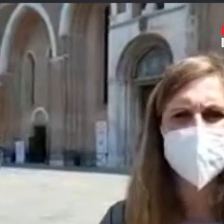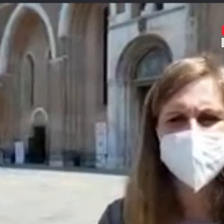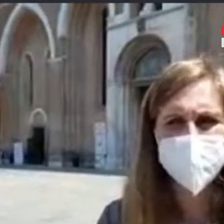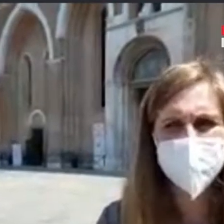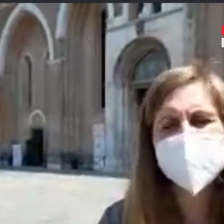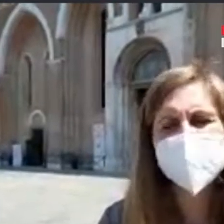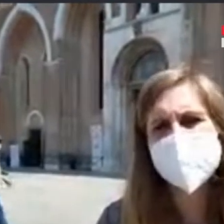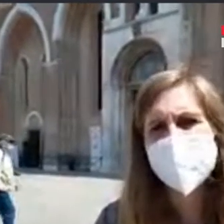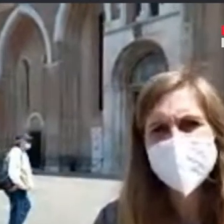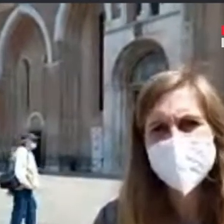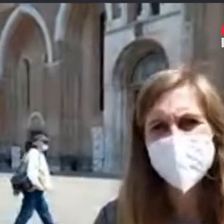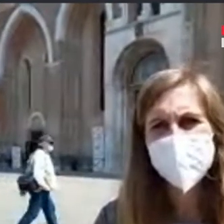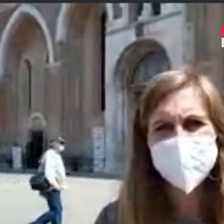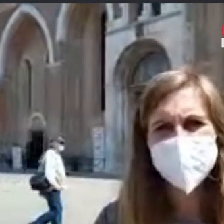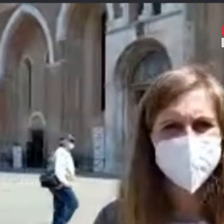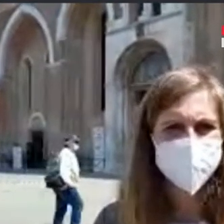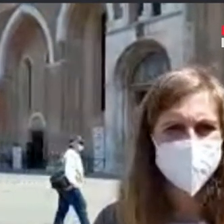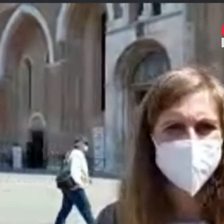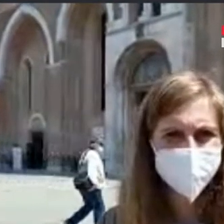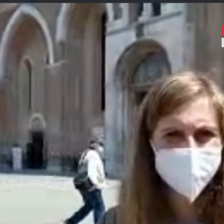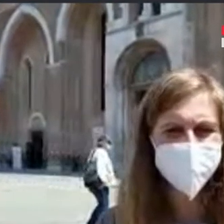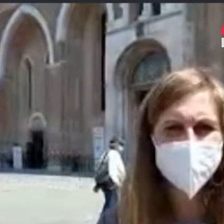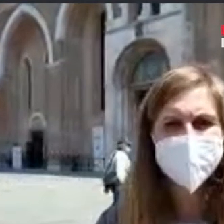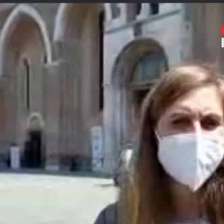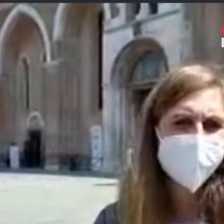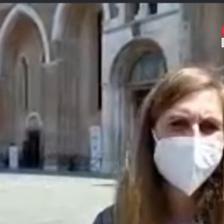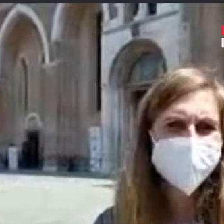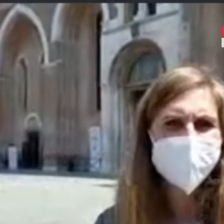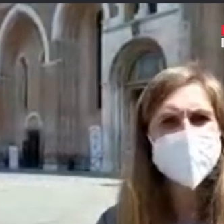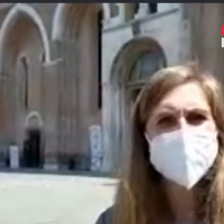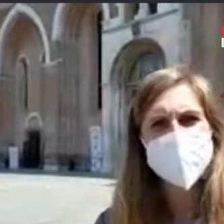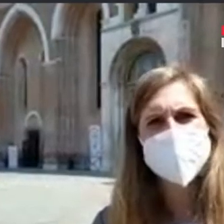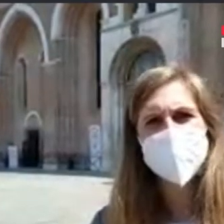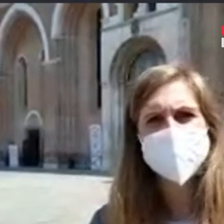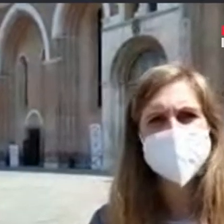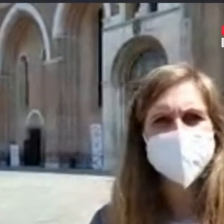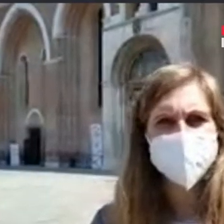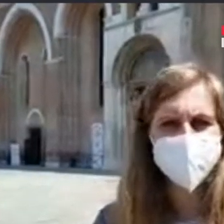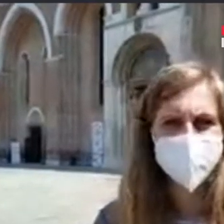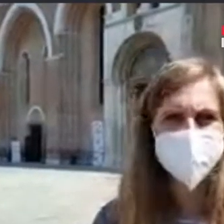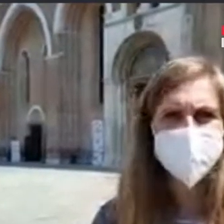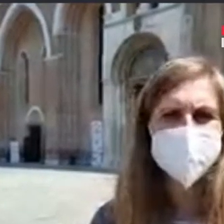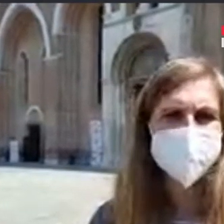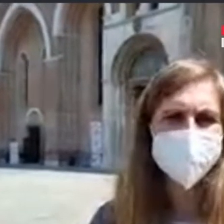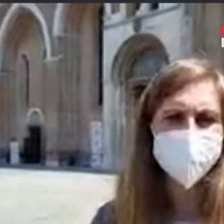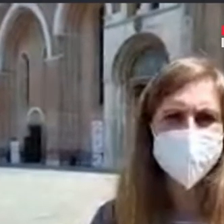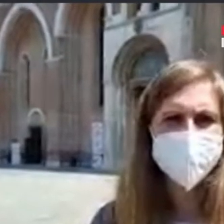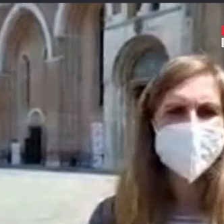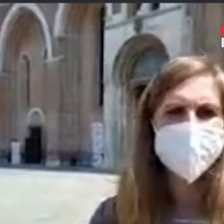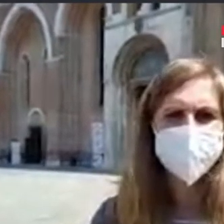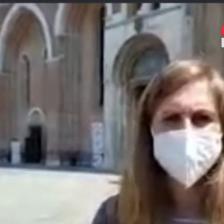giorno del sabato e della domenica, quindi sono due novità davvero importanti che stanno a significare